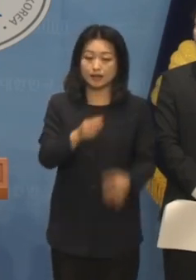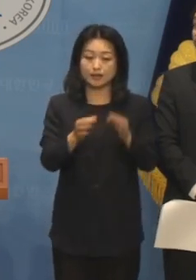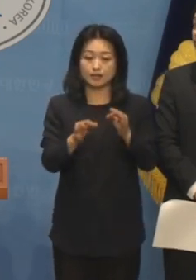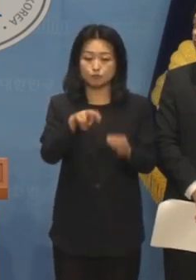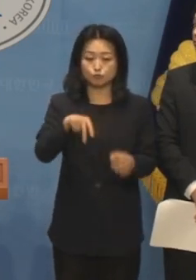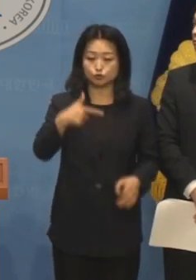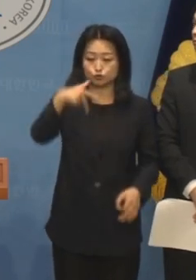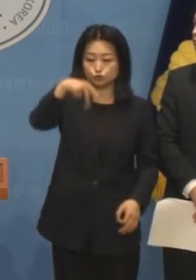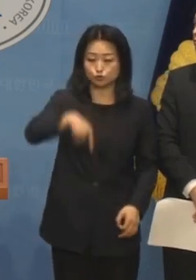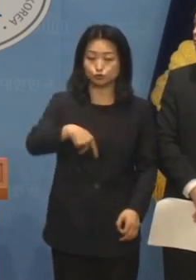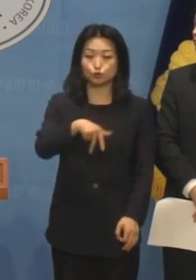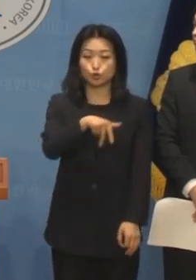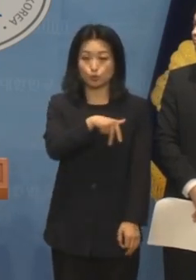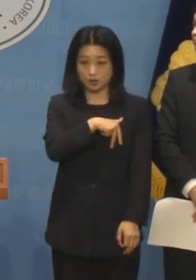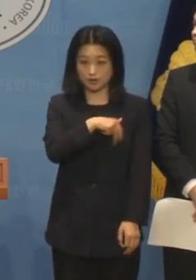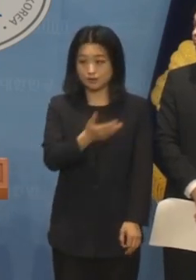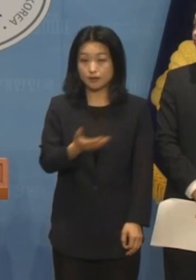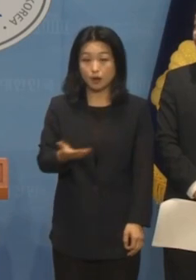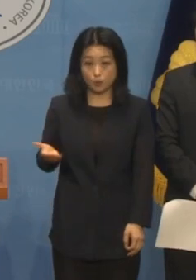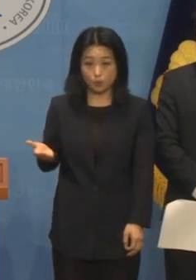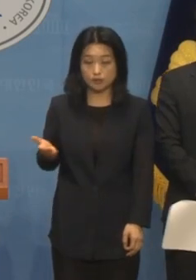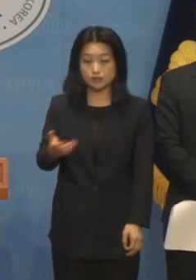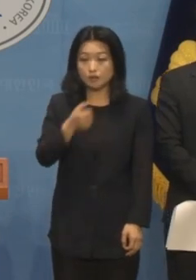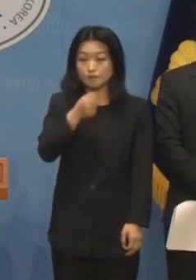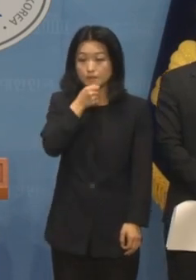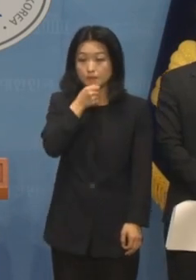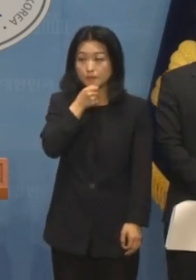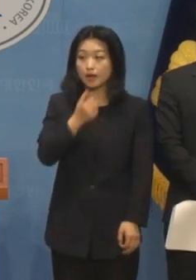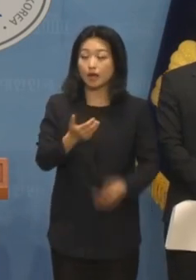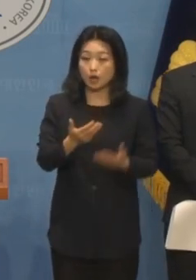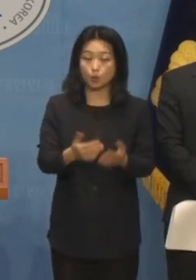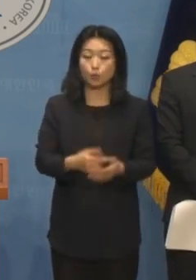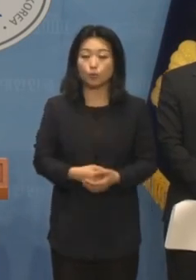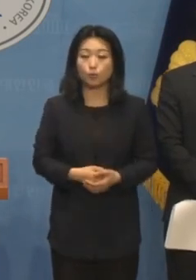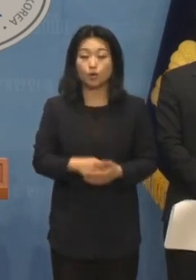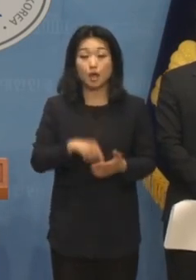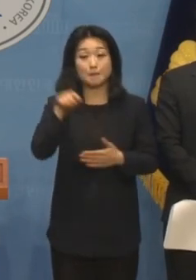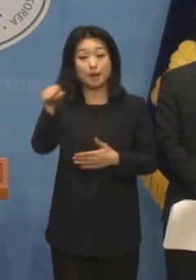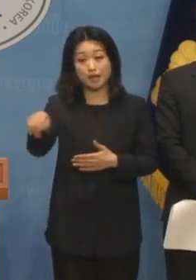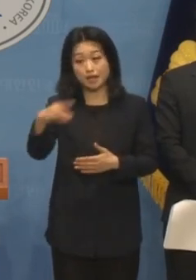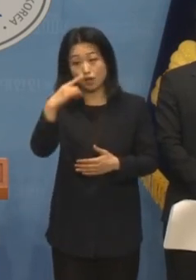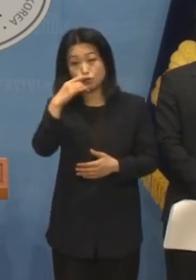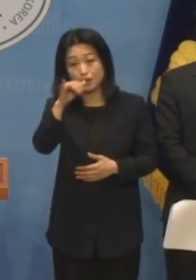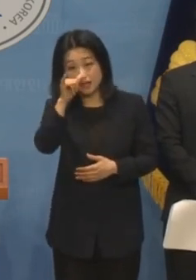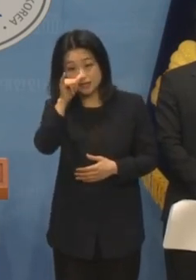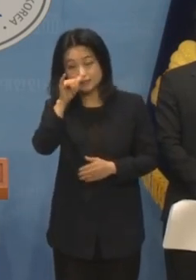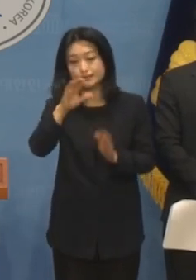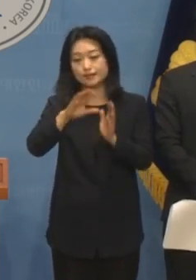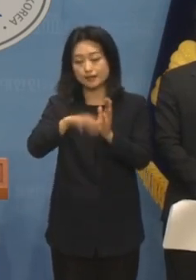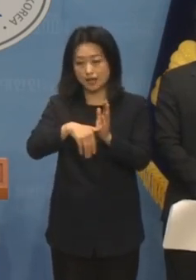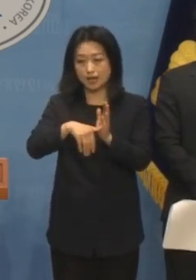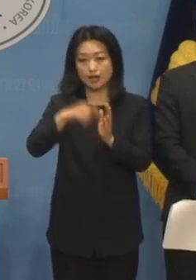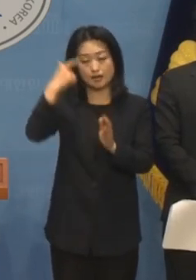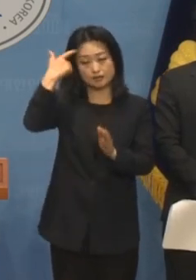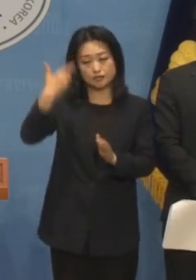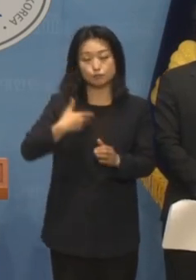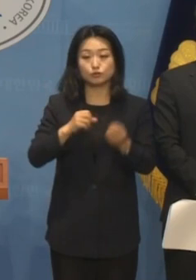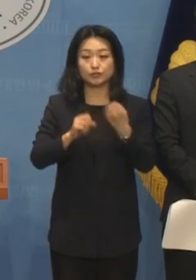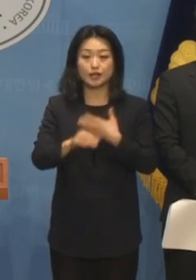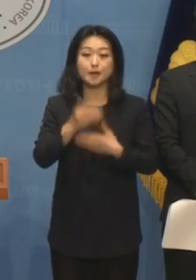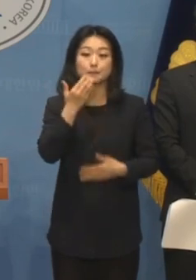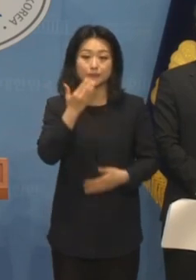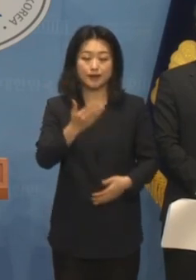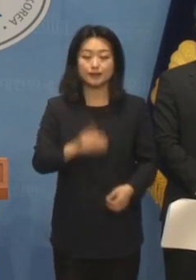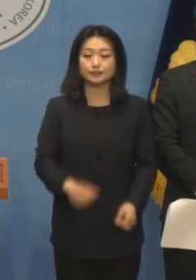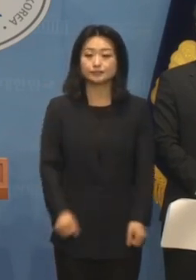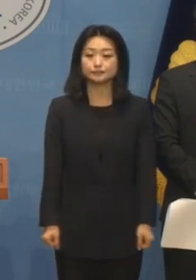김문수 의원님이 하실 거고요. 저희들은 밖에서 혹시 궁금한 사안이 있으면 질의응답을